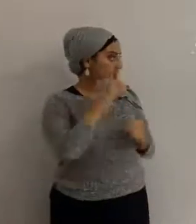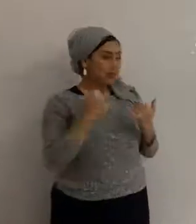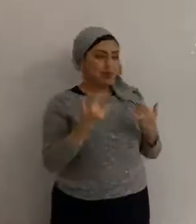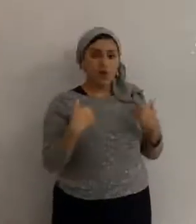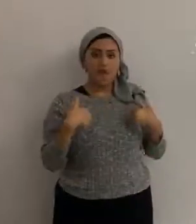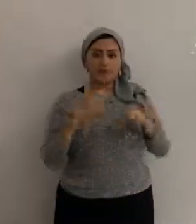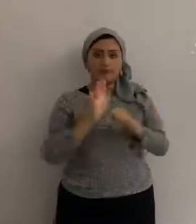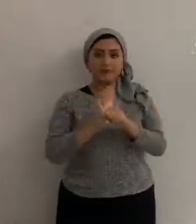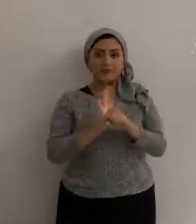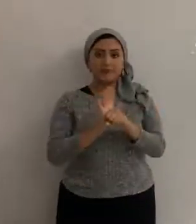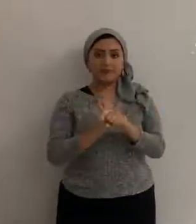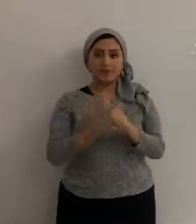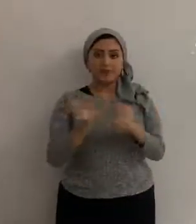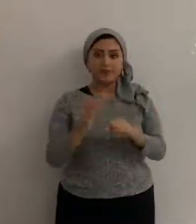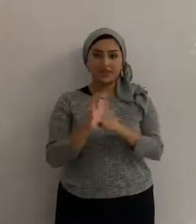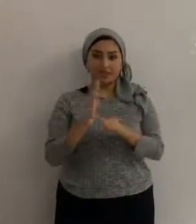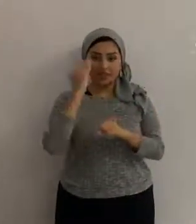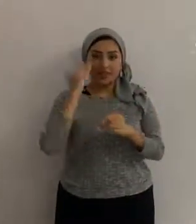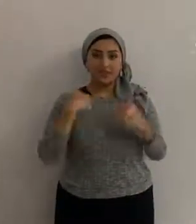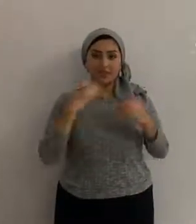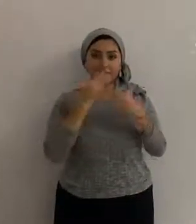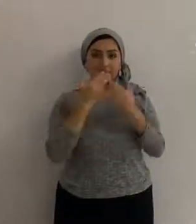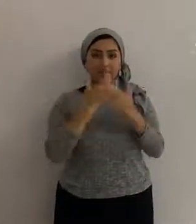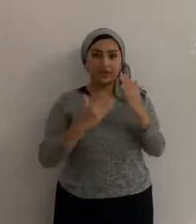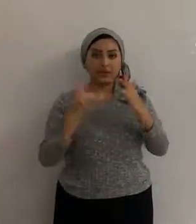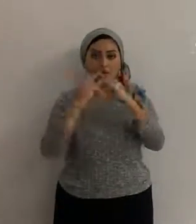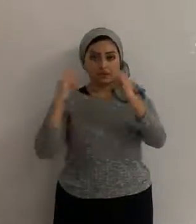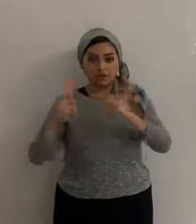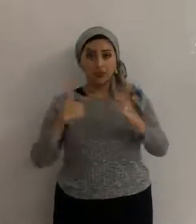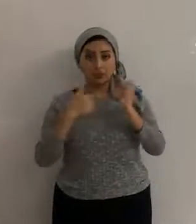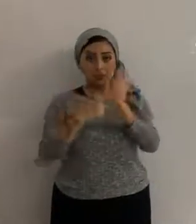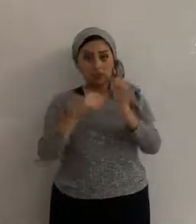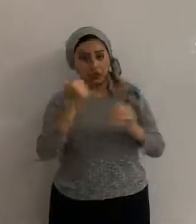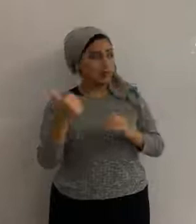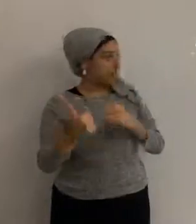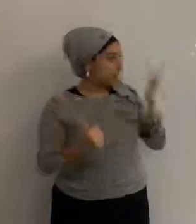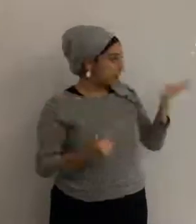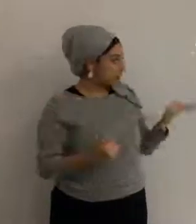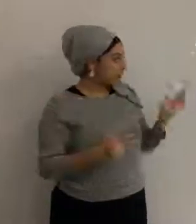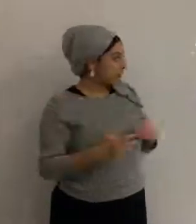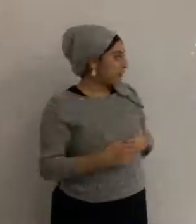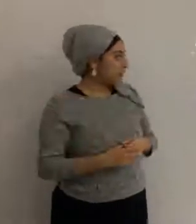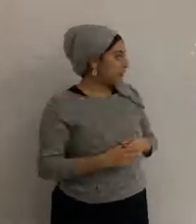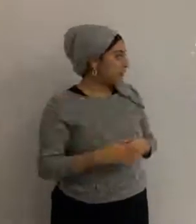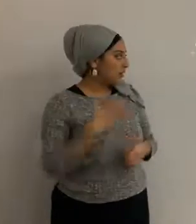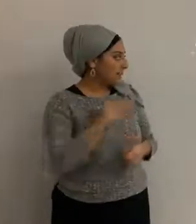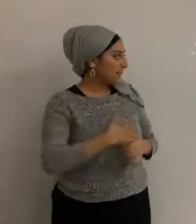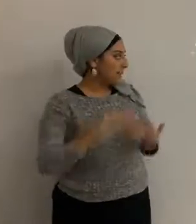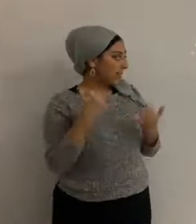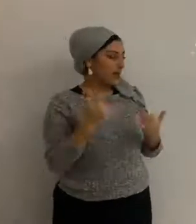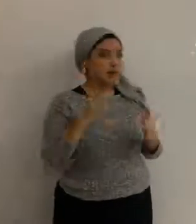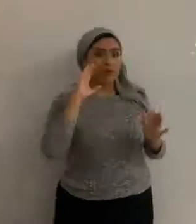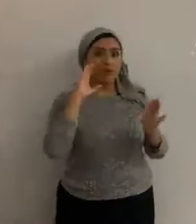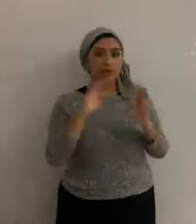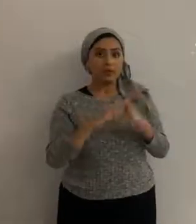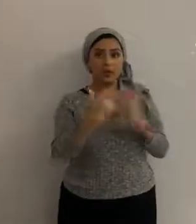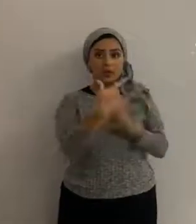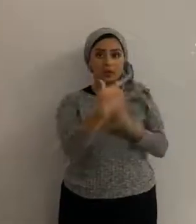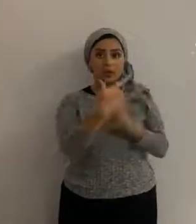del bicho. Ahora voy a mostrarles esta otra. Miren, por favor, tómenle una fotografía. Esto fue tomado entre los